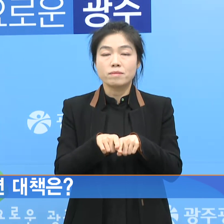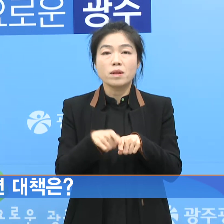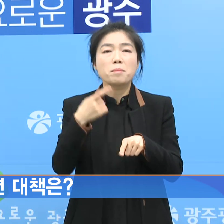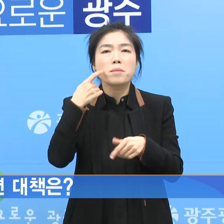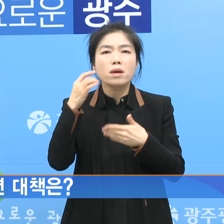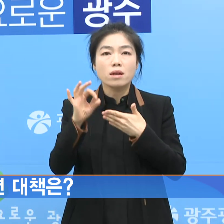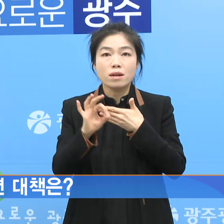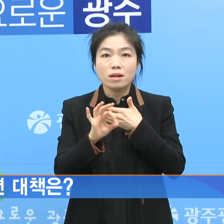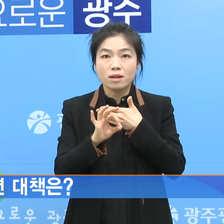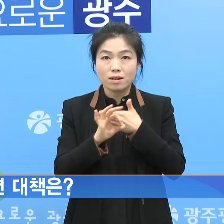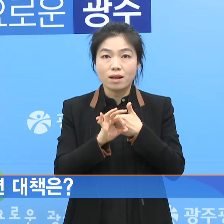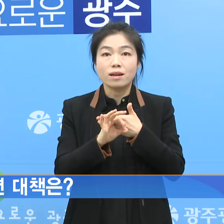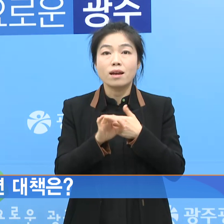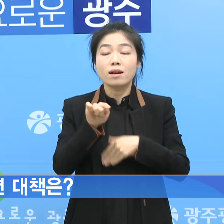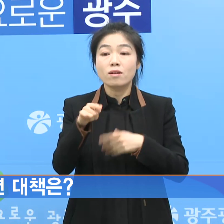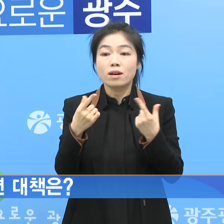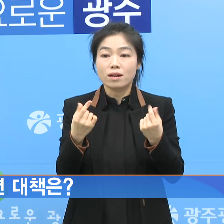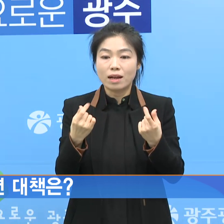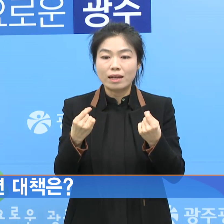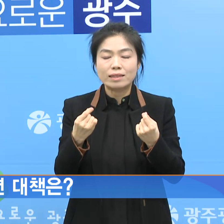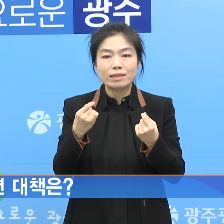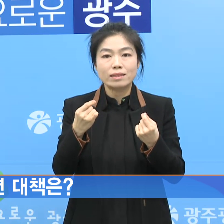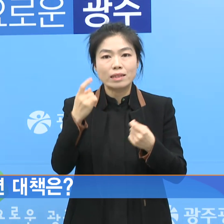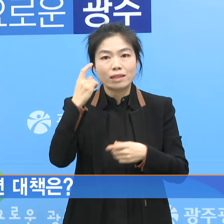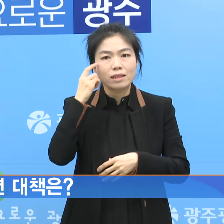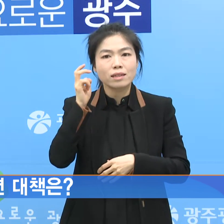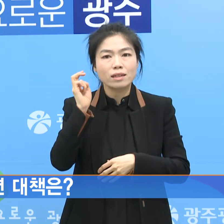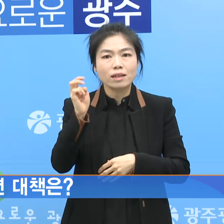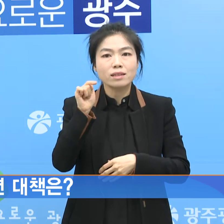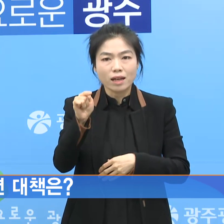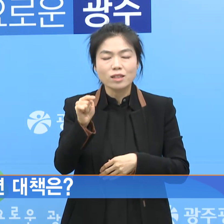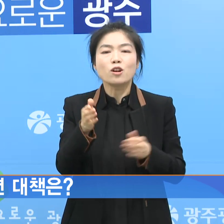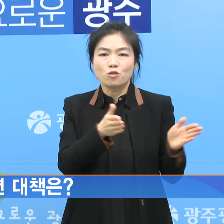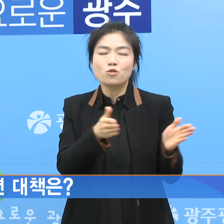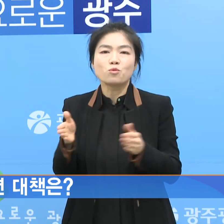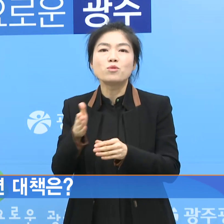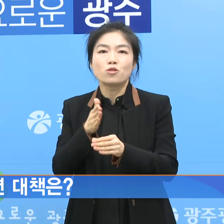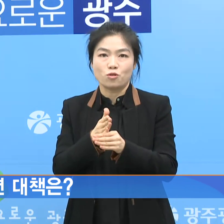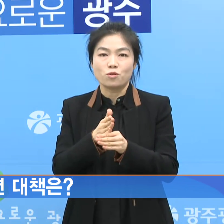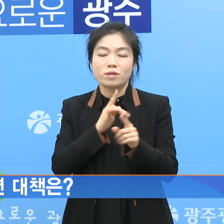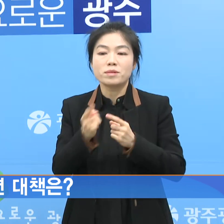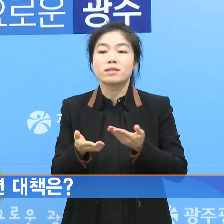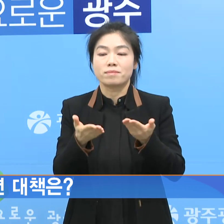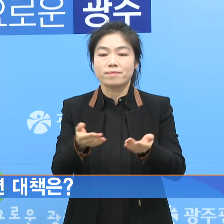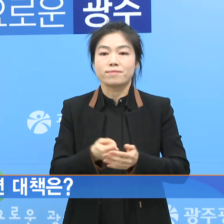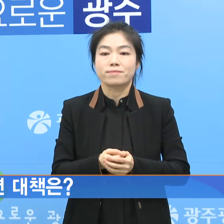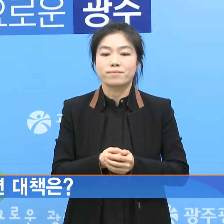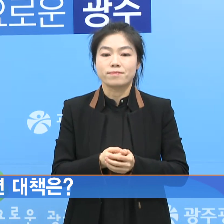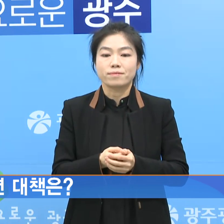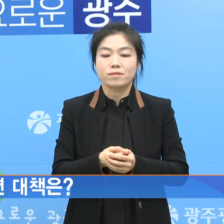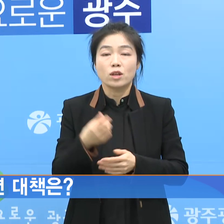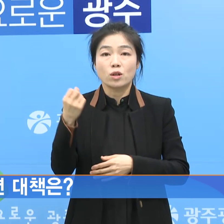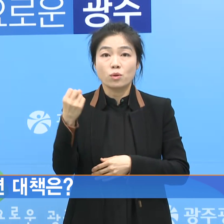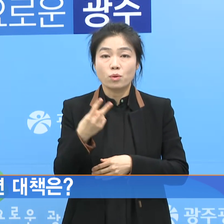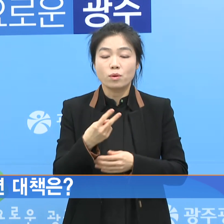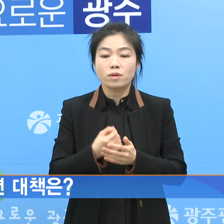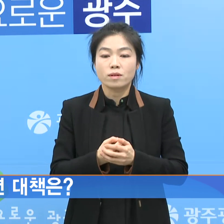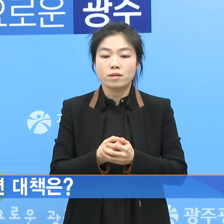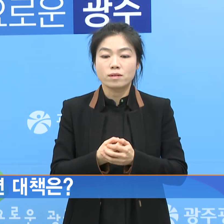만일에 그런 예상해서 준비를 하고 있다는 것을 말씀드리고요. 특히